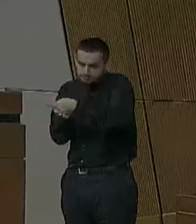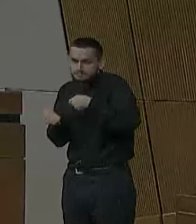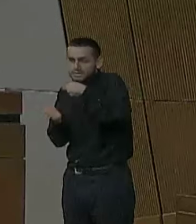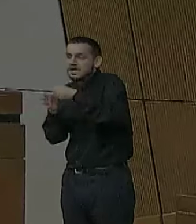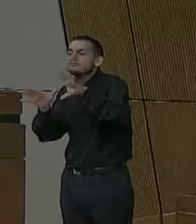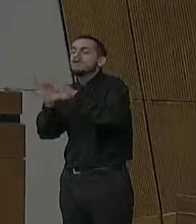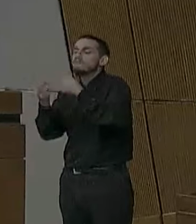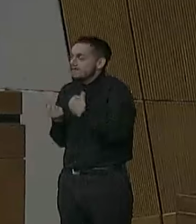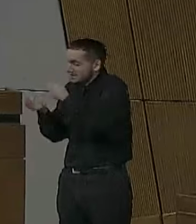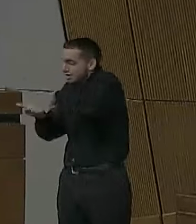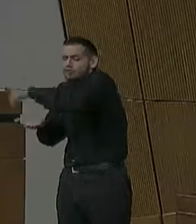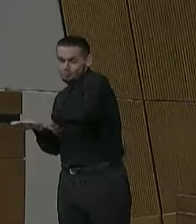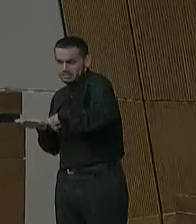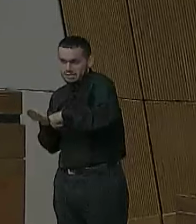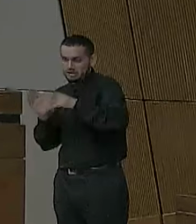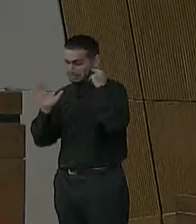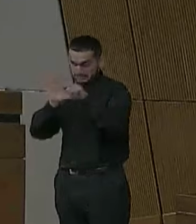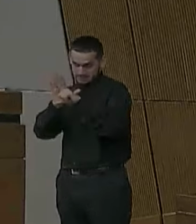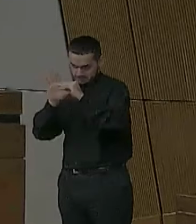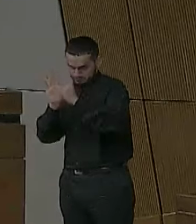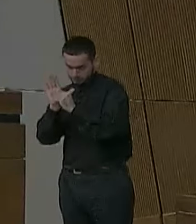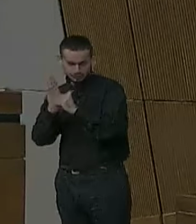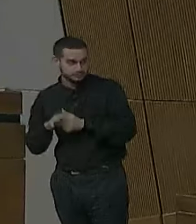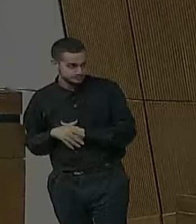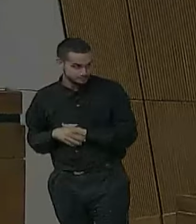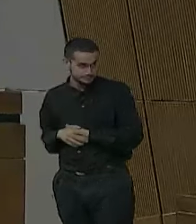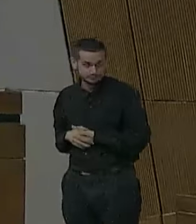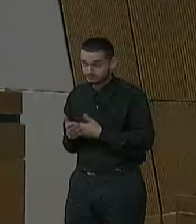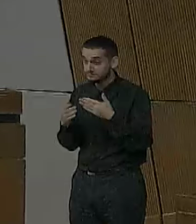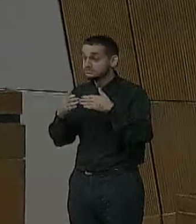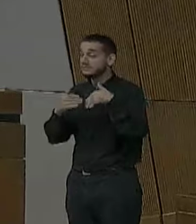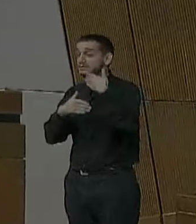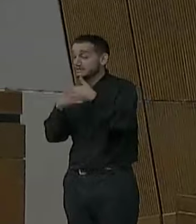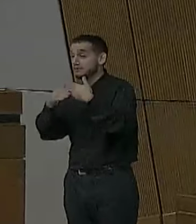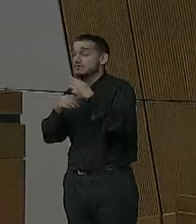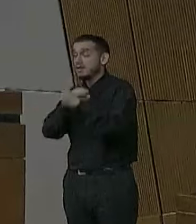de sus organizaciones. Por supuesto, estos fueron después